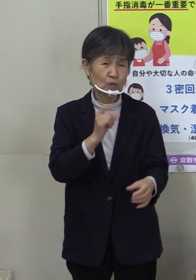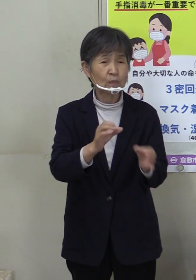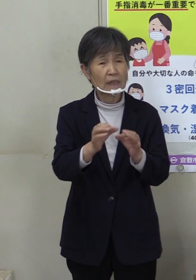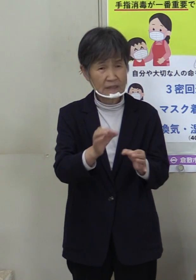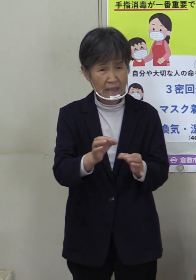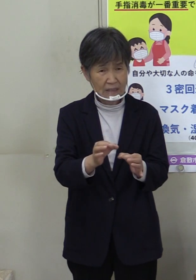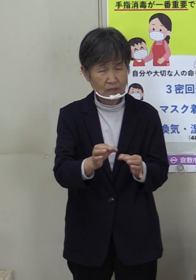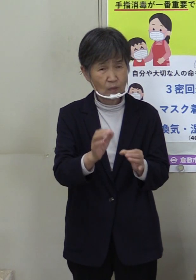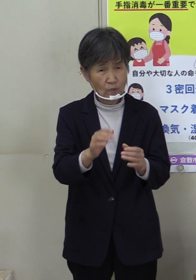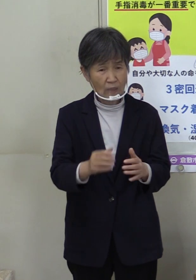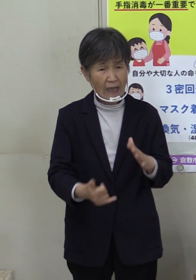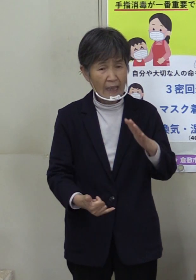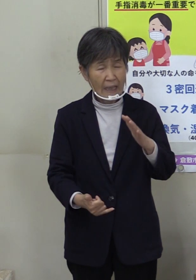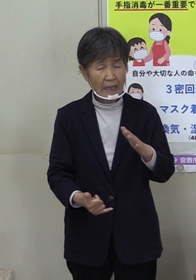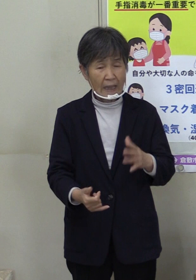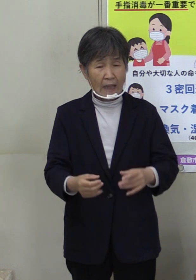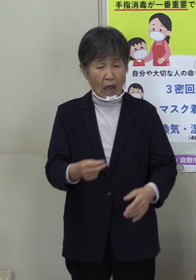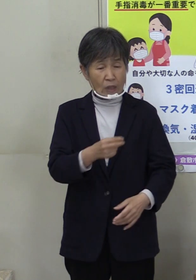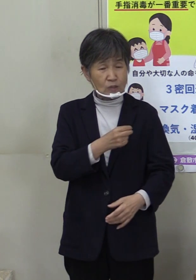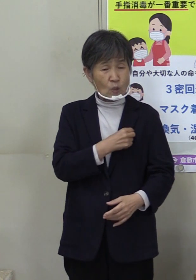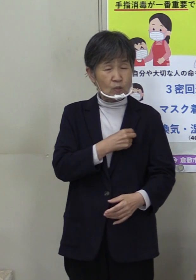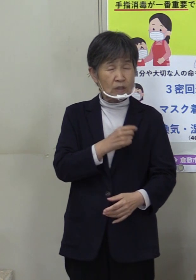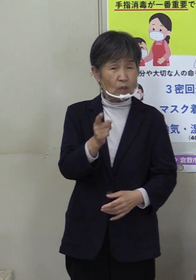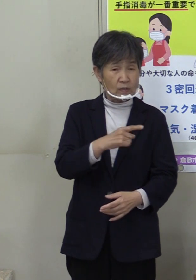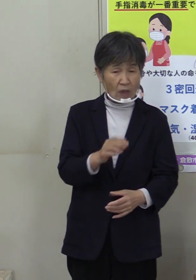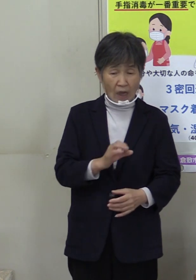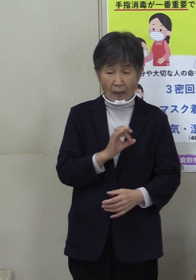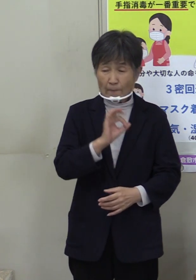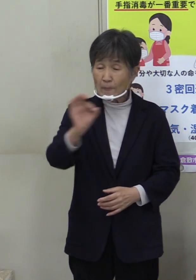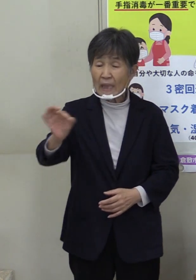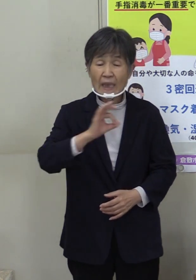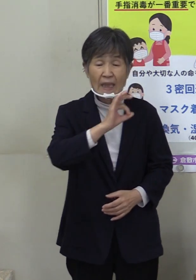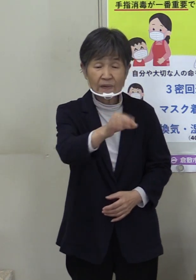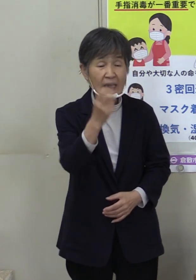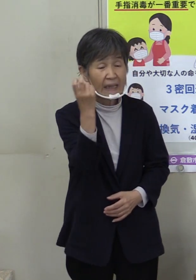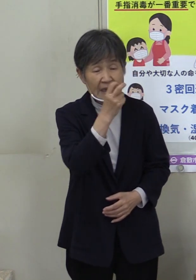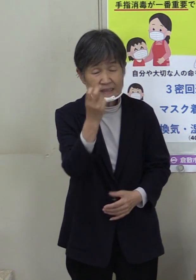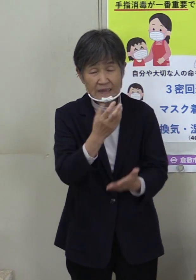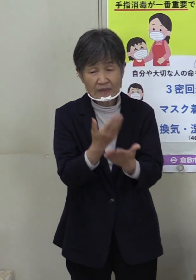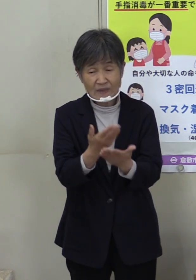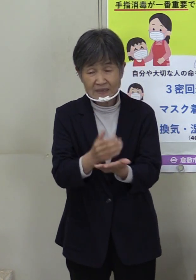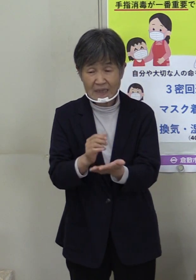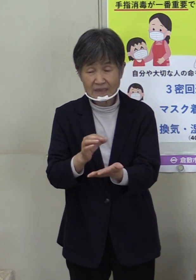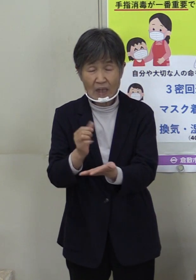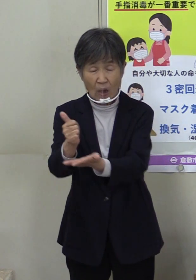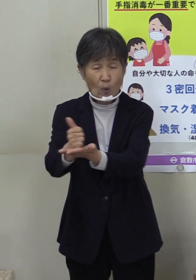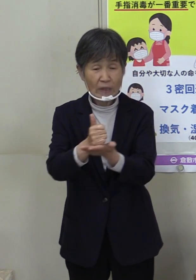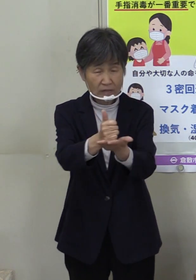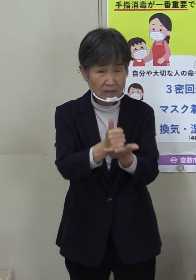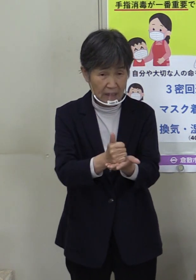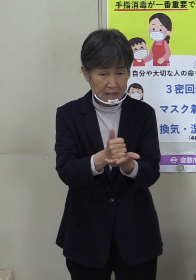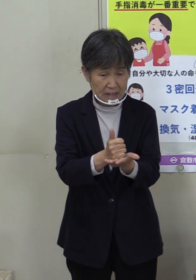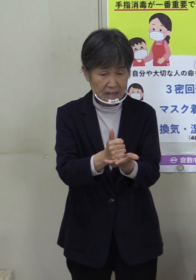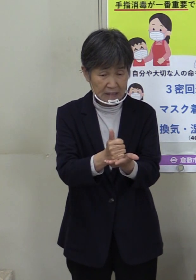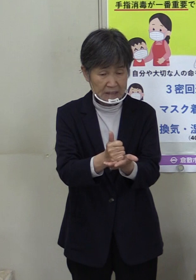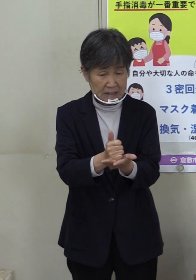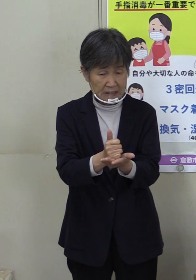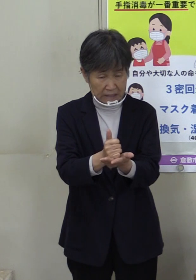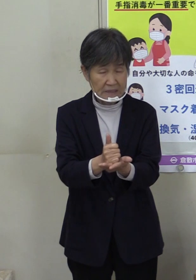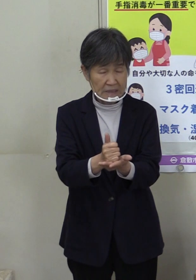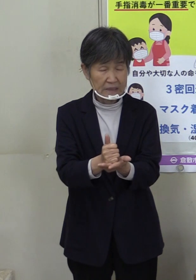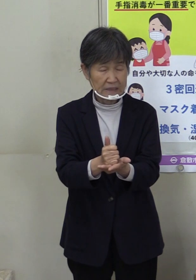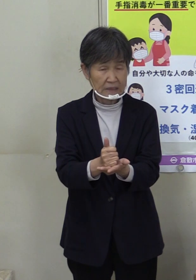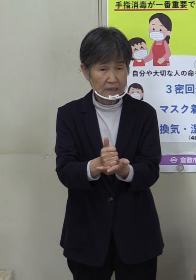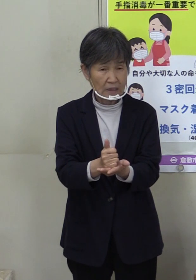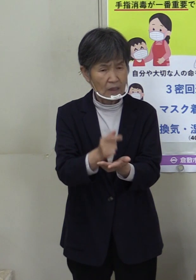は店員の方からメールで検査を呼びかけていると、はい、ということで終えているというお話でしたが、 はい、 ま